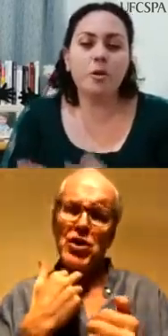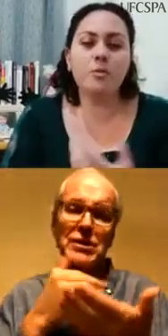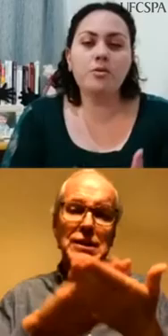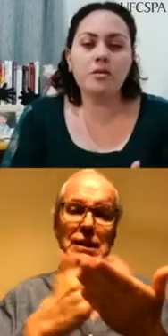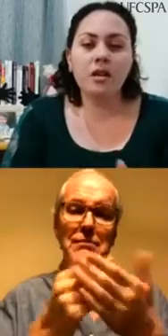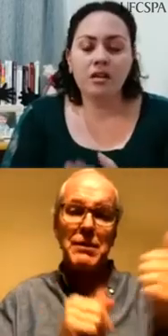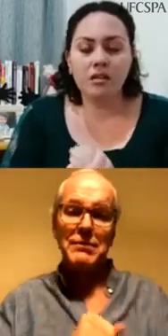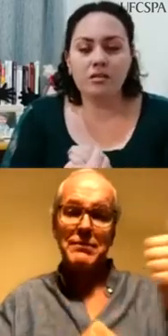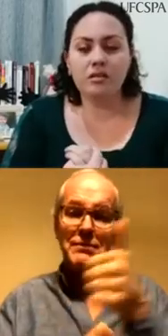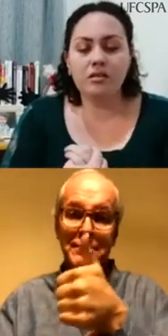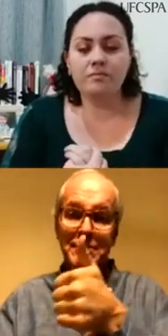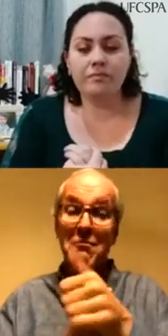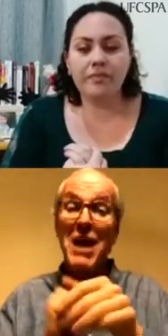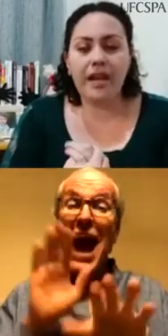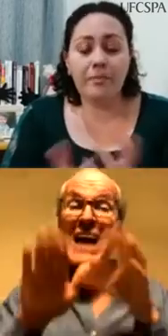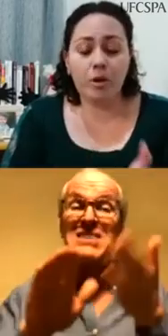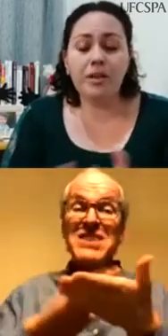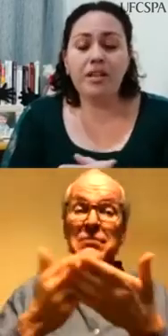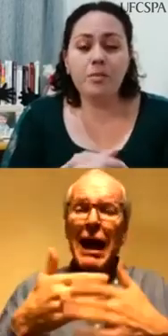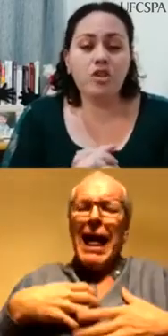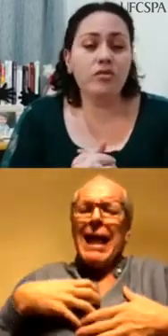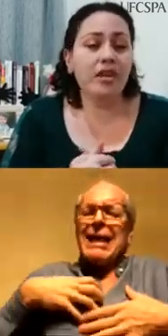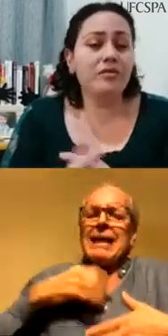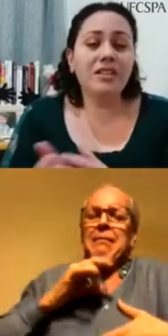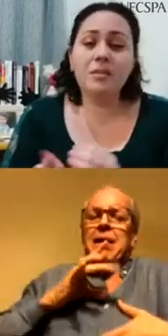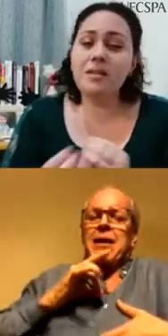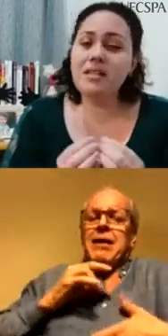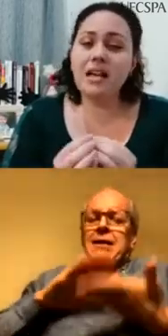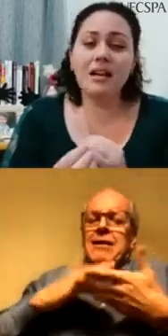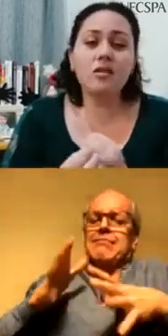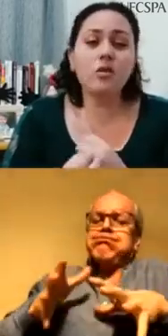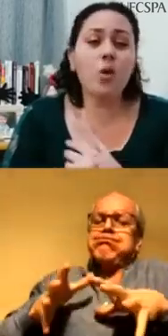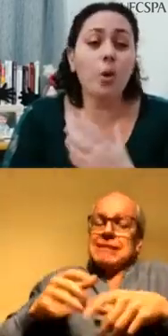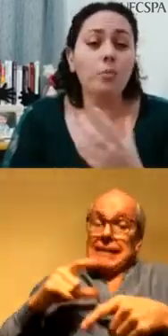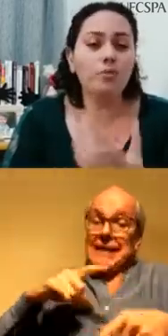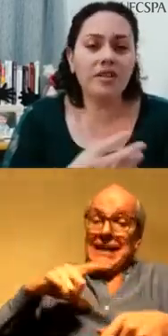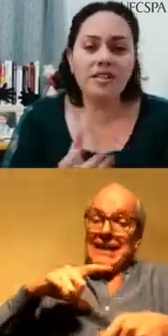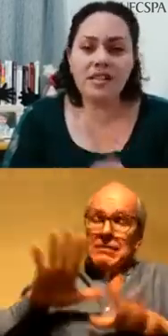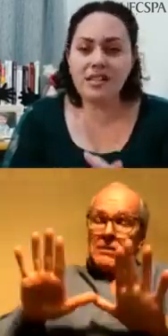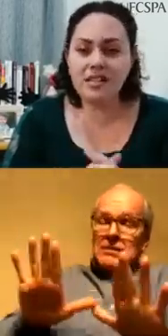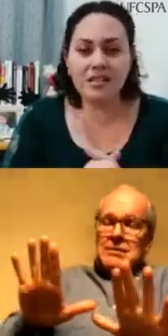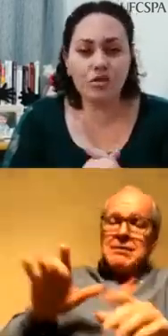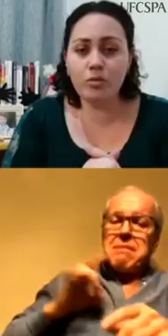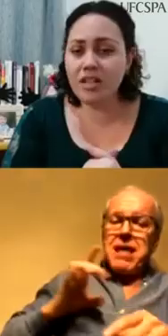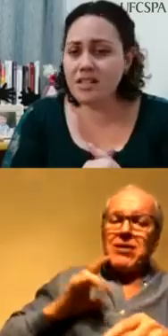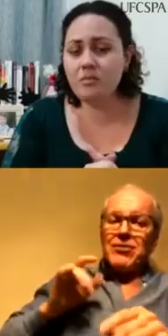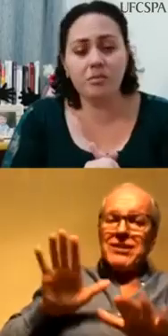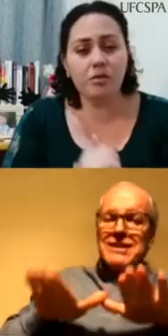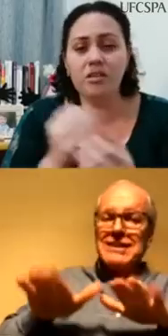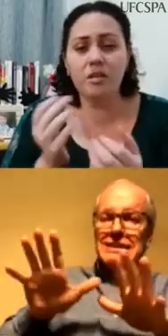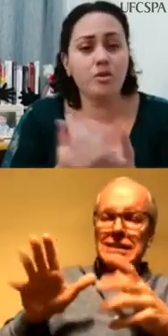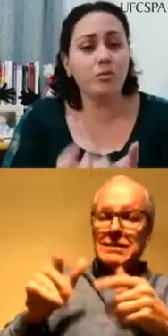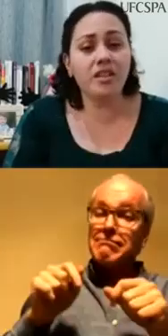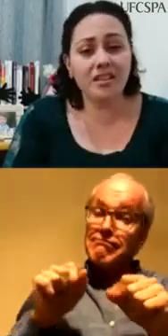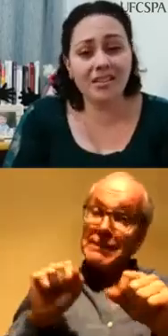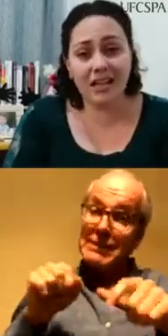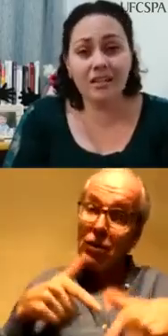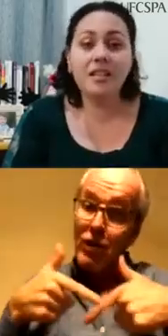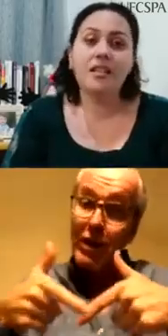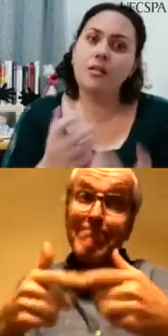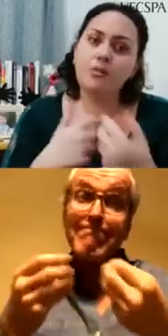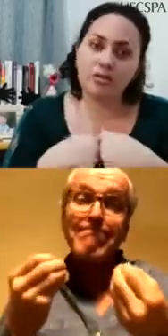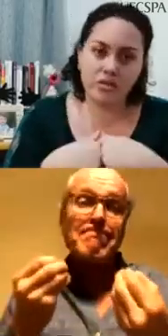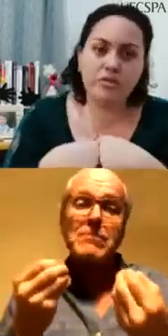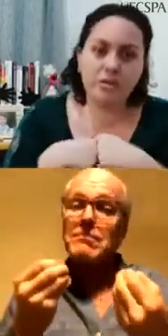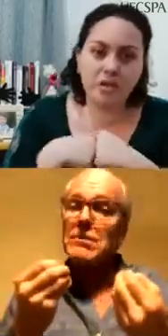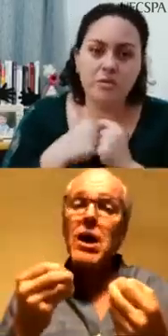ali, a própria equipe que tiver ali vai ter que pensar como fazer essa estratégia de comunicação, até porque o intérprete não poderia entrar,